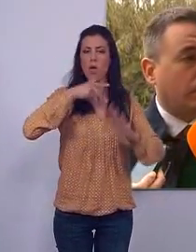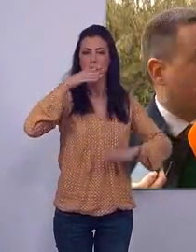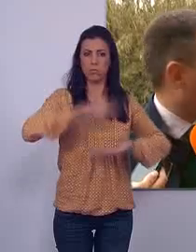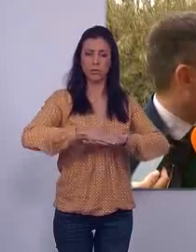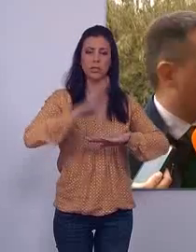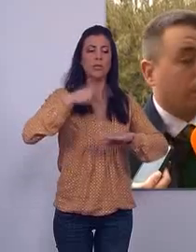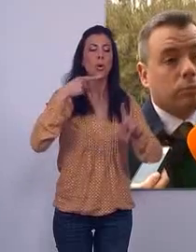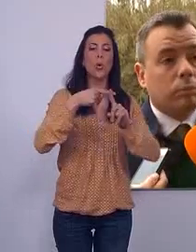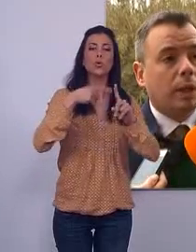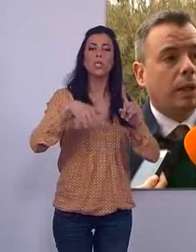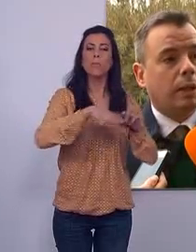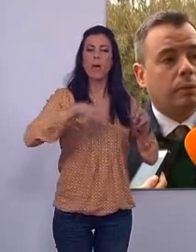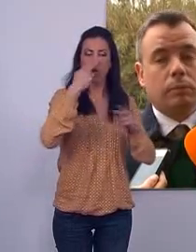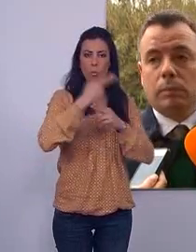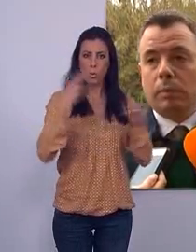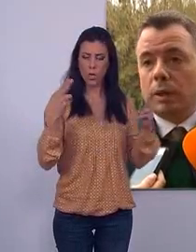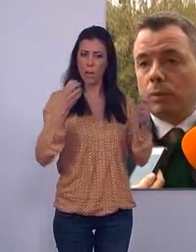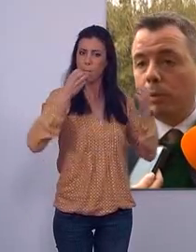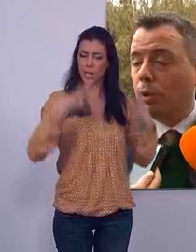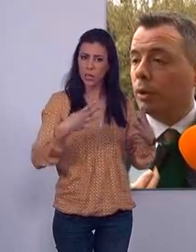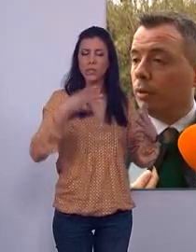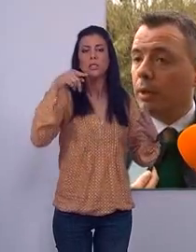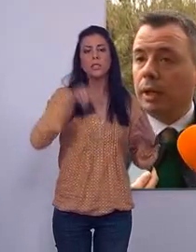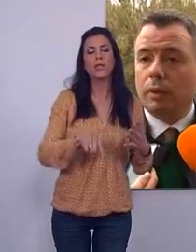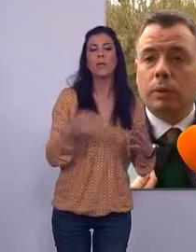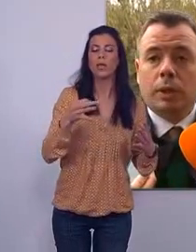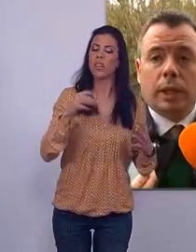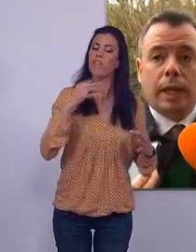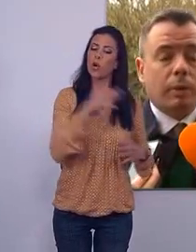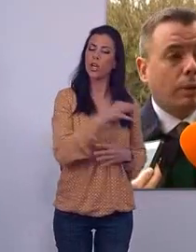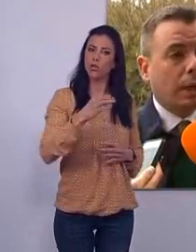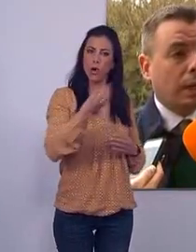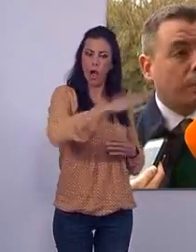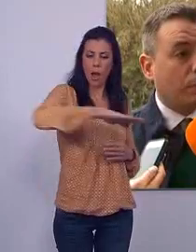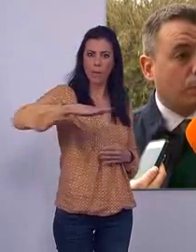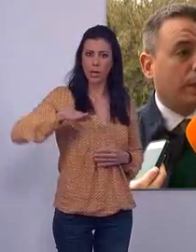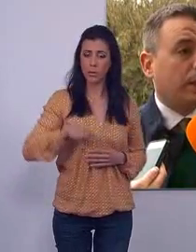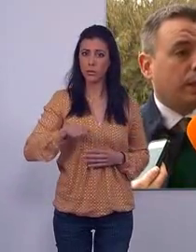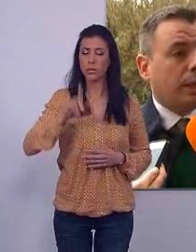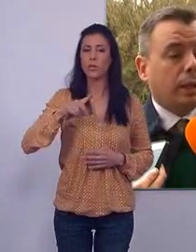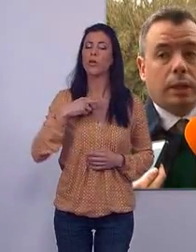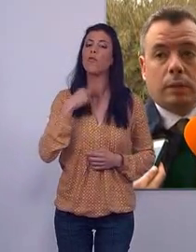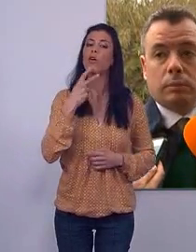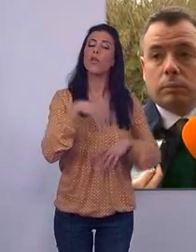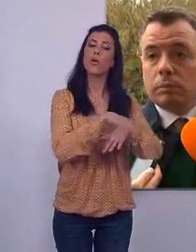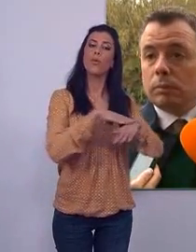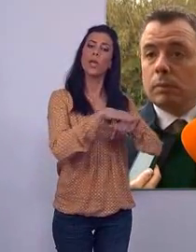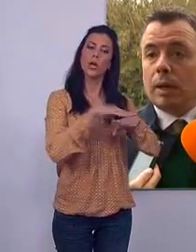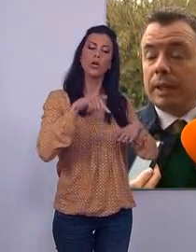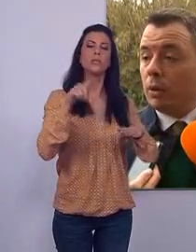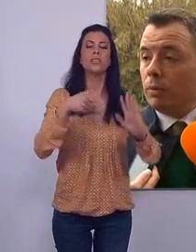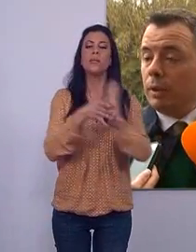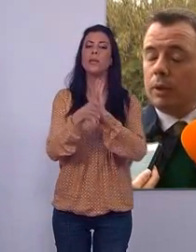represente un uso intensivo de los espacios públicos con independencia de su correcto aparcamiento el